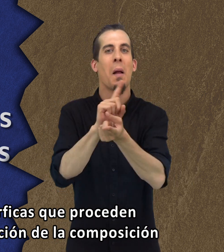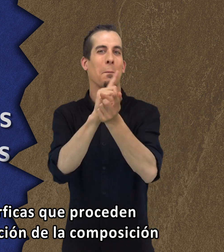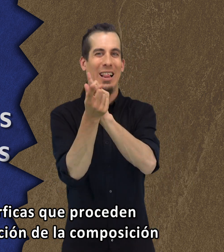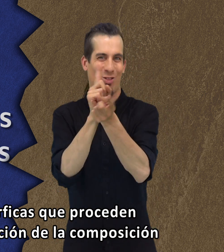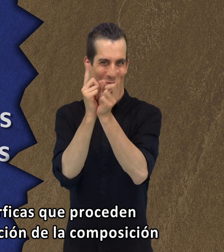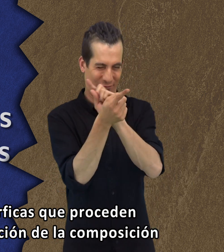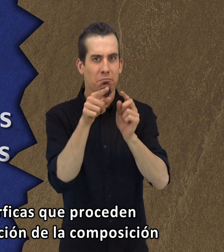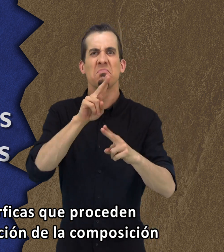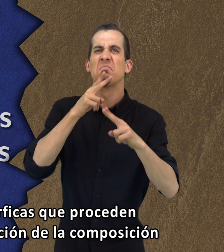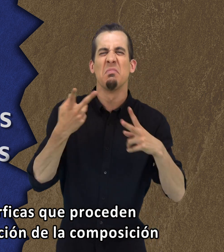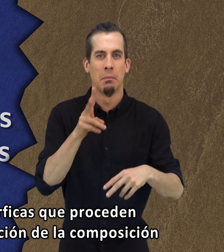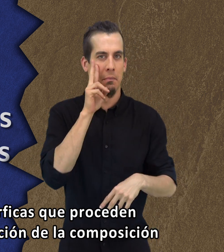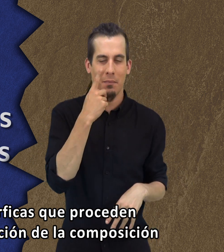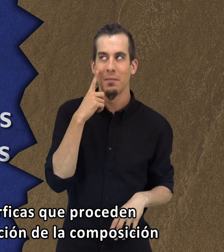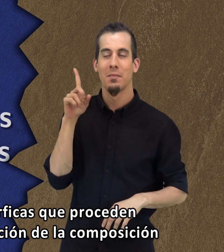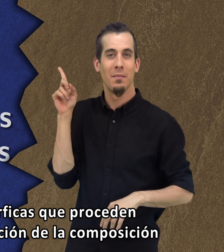y las metamórficas